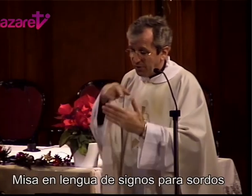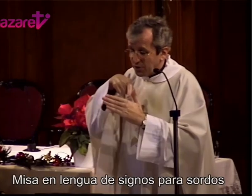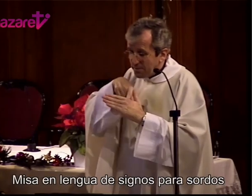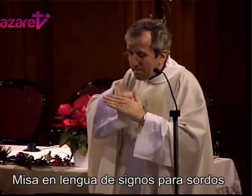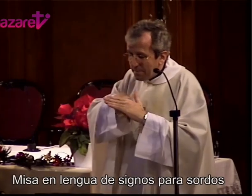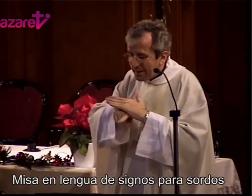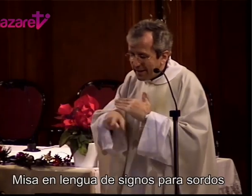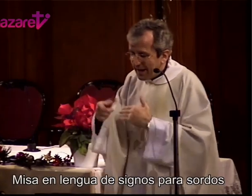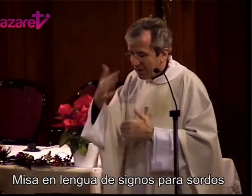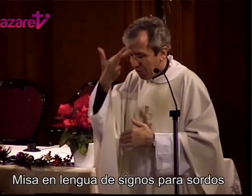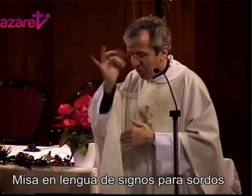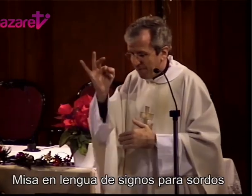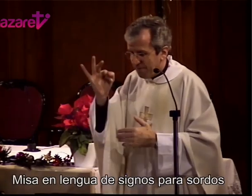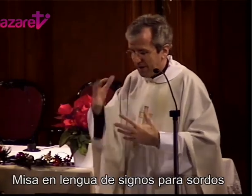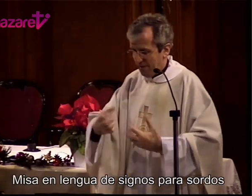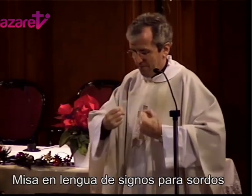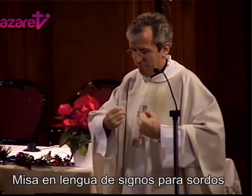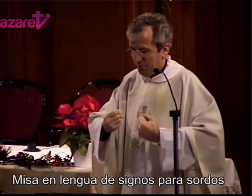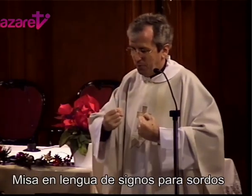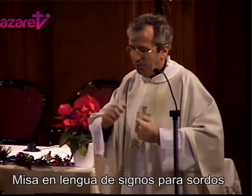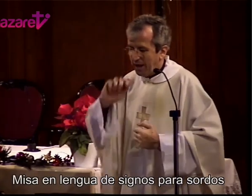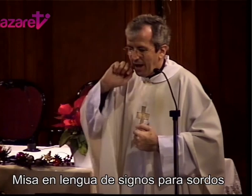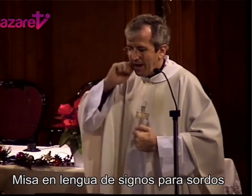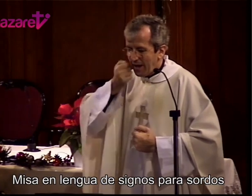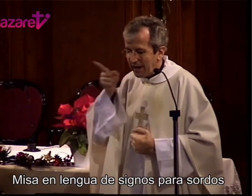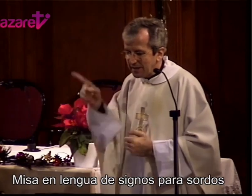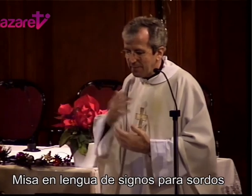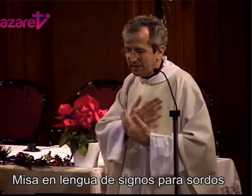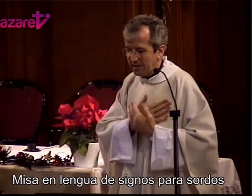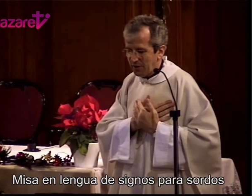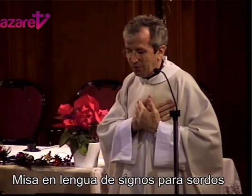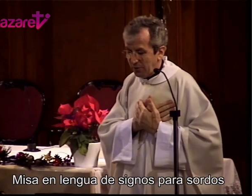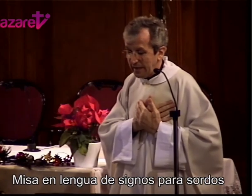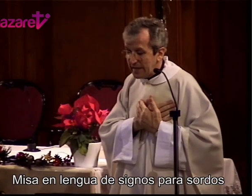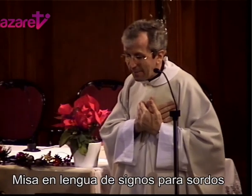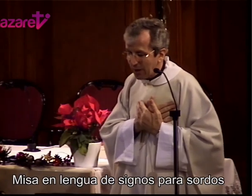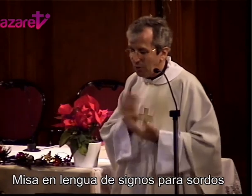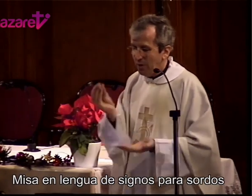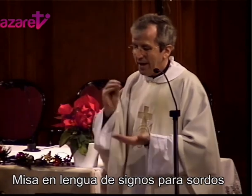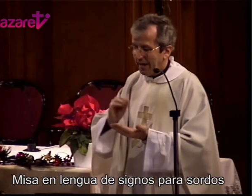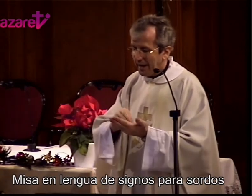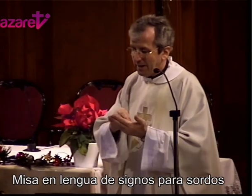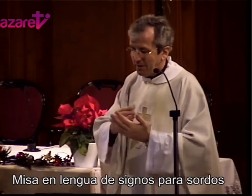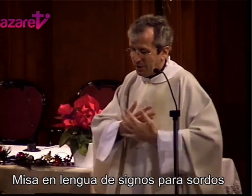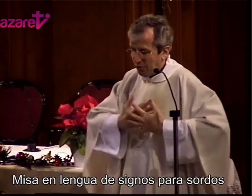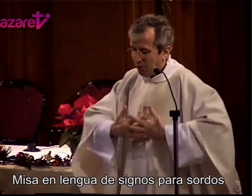concédenos penetrar con fe profunda este misterio y amarlo cada vez con